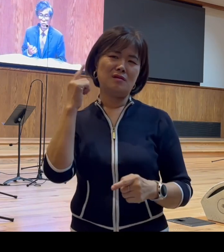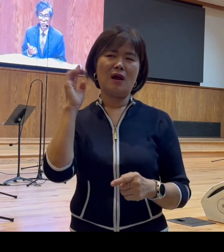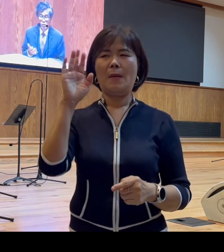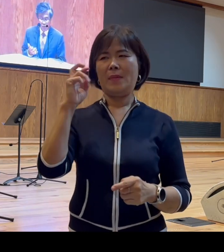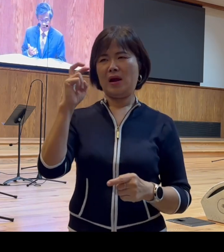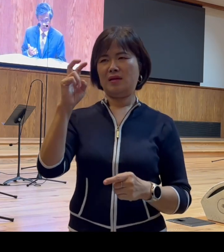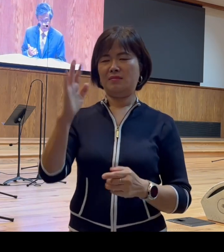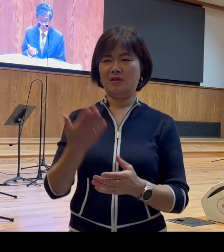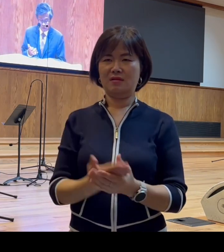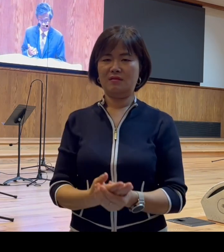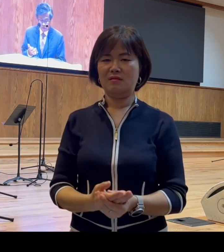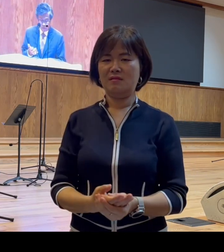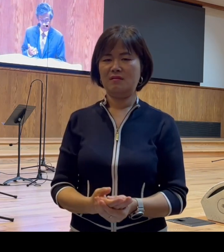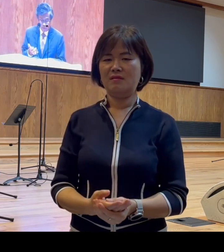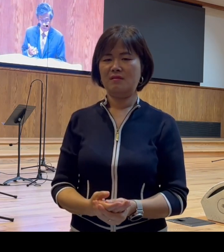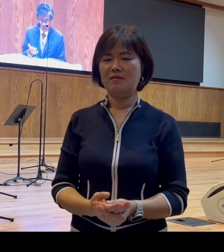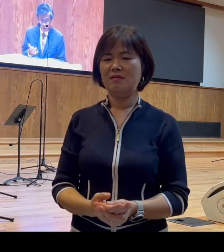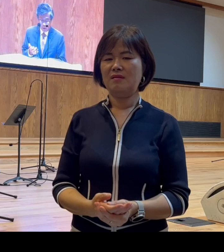않거든요.